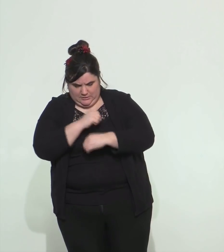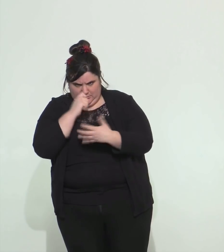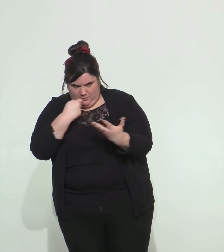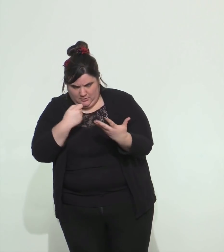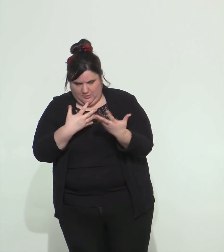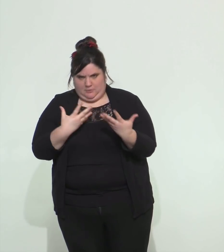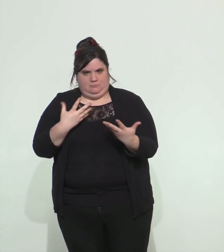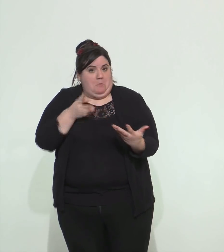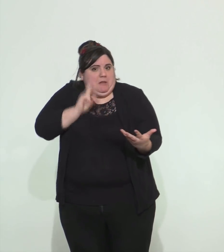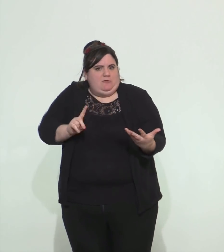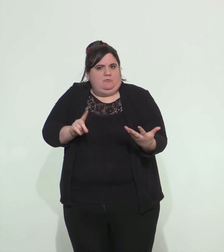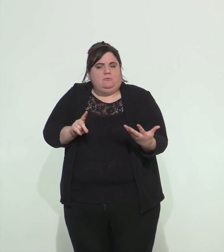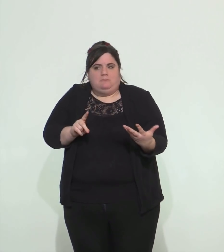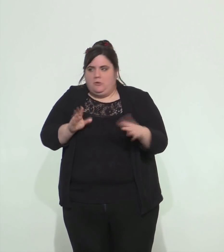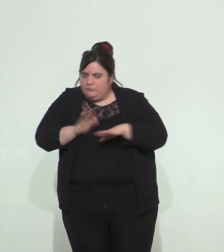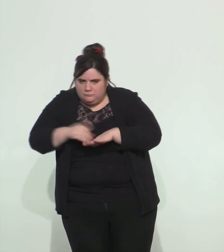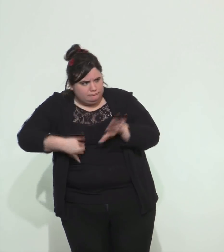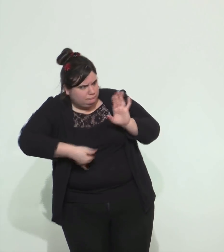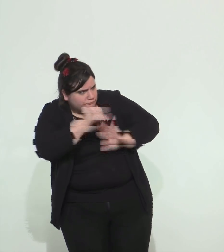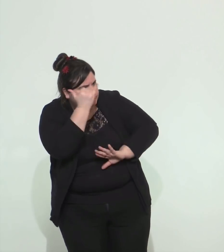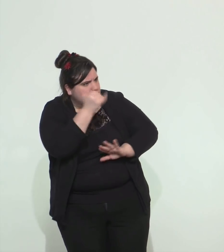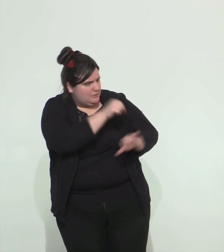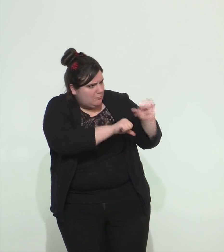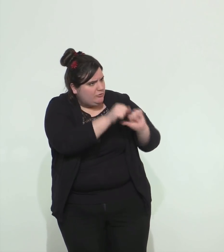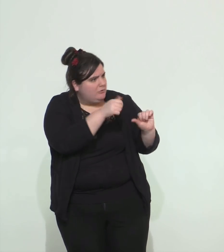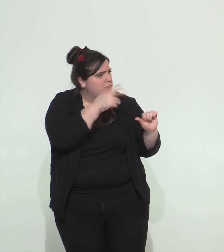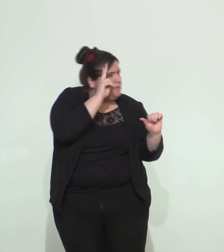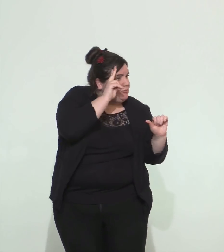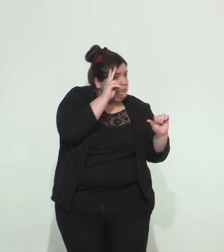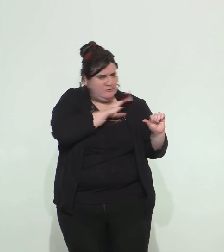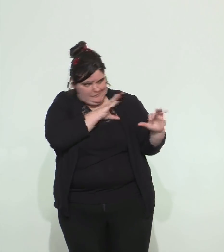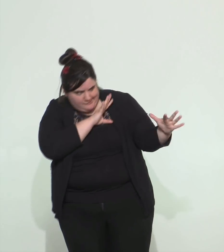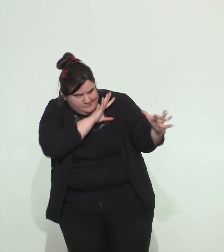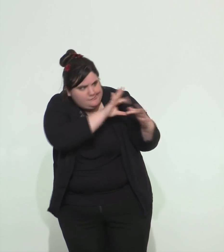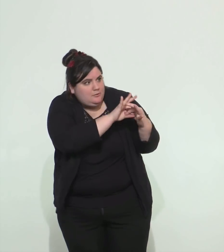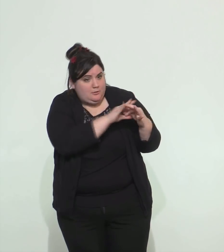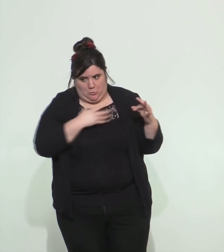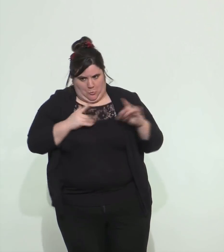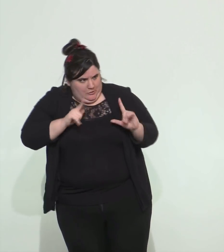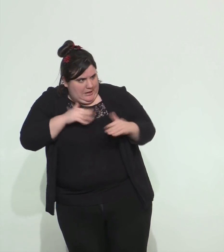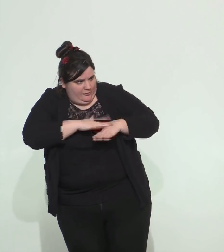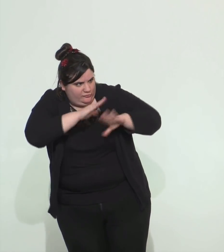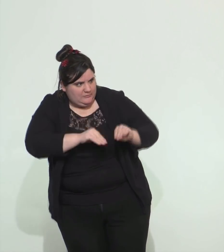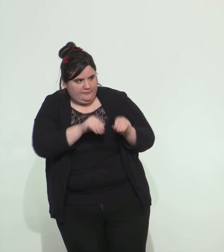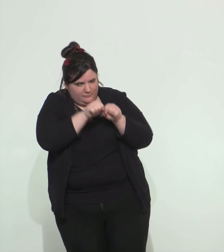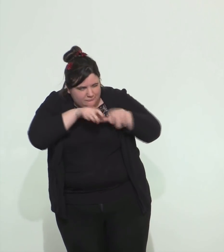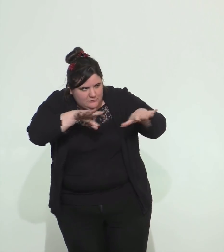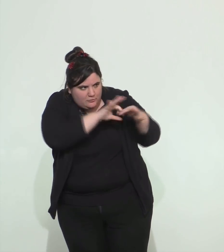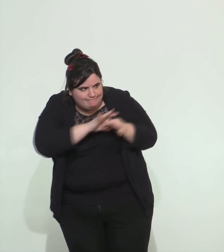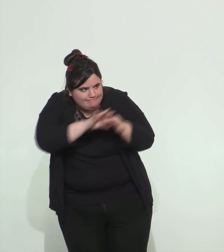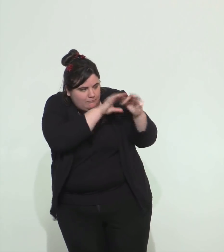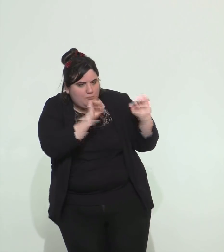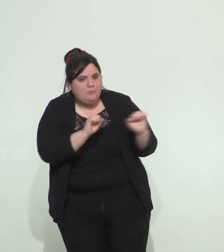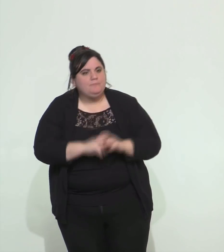ont créé ce réseau de territoires, de terrain pour répondre à la demande. Évidemment, le nombre de tests sera très variable selon